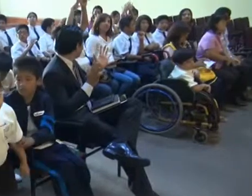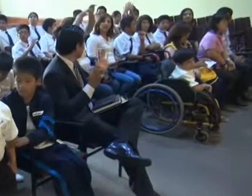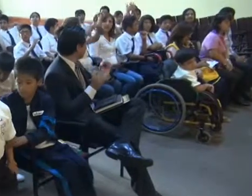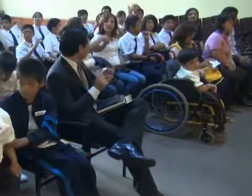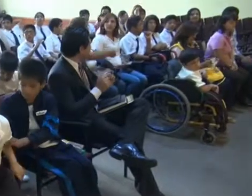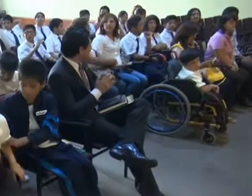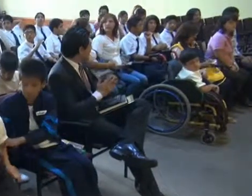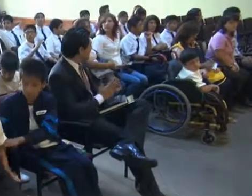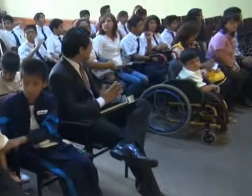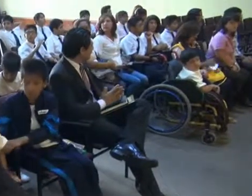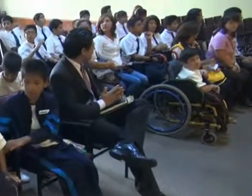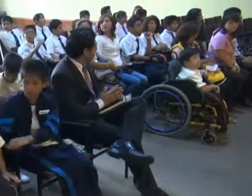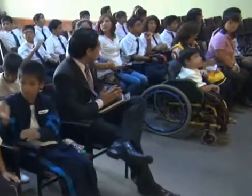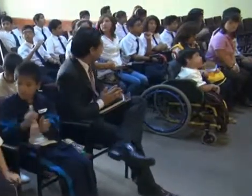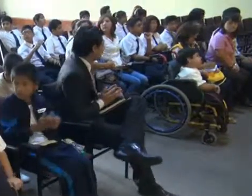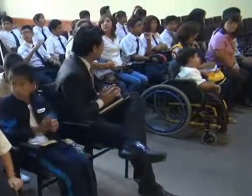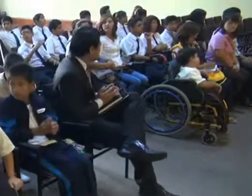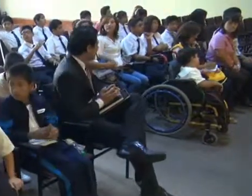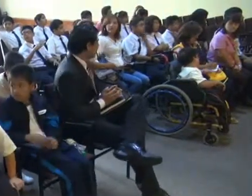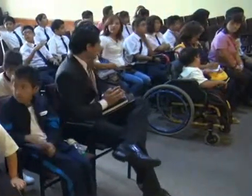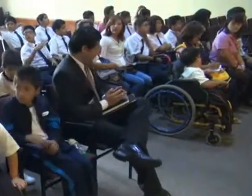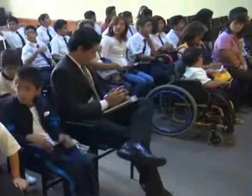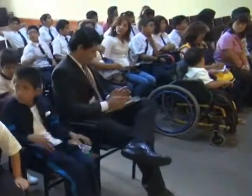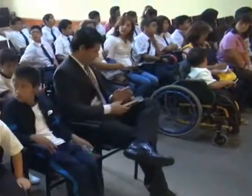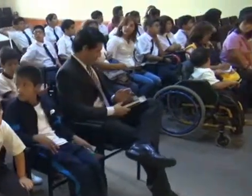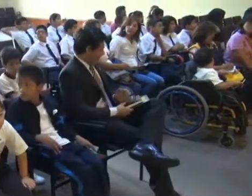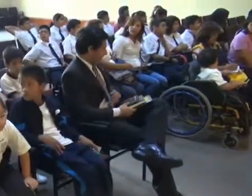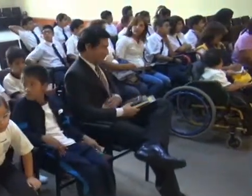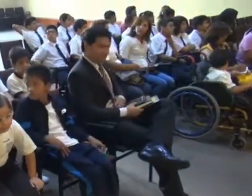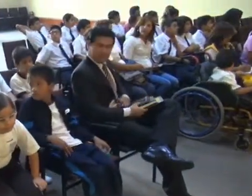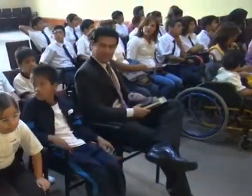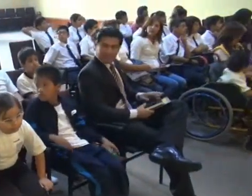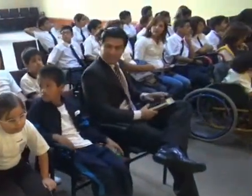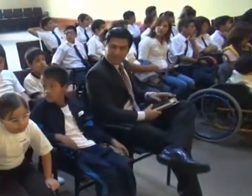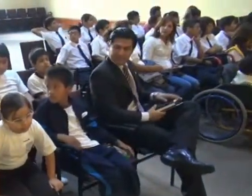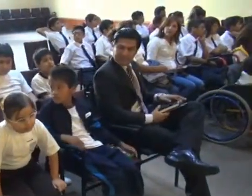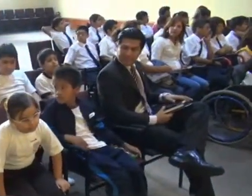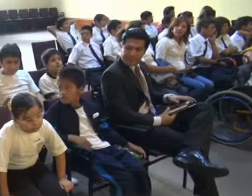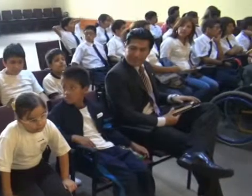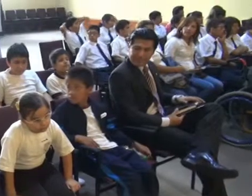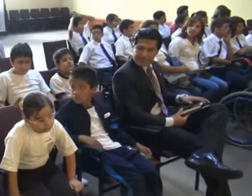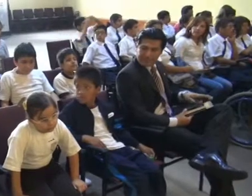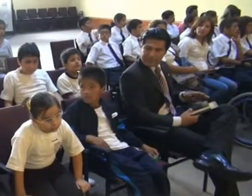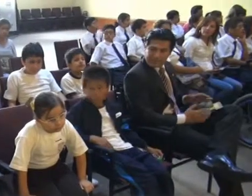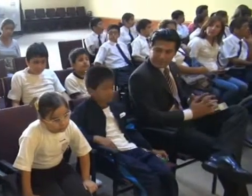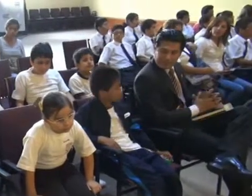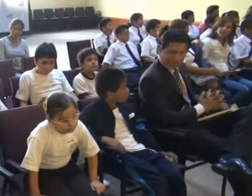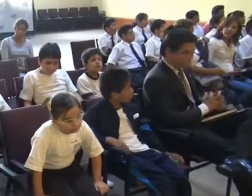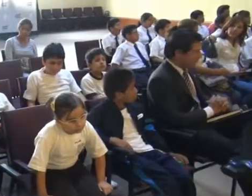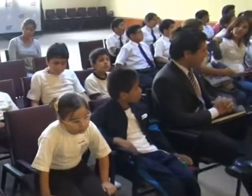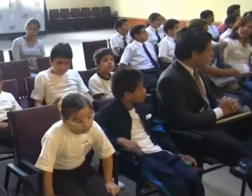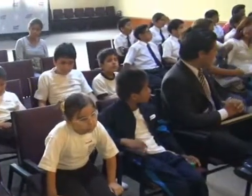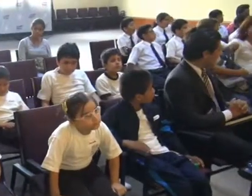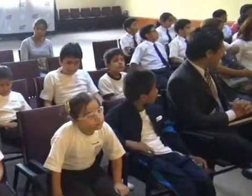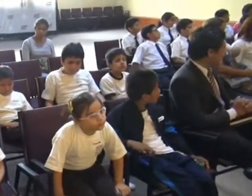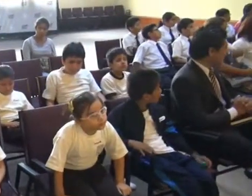ellos vienen del colegio san francisco de asís escuela que promueve la inclusión de los niños y niñas ciegos